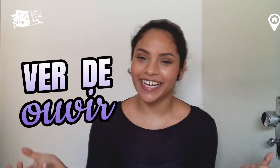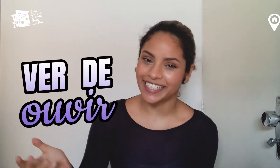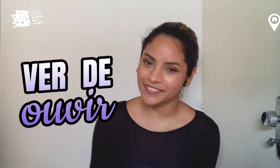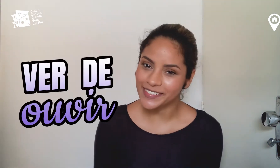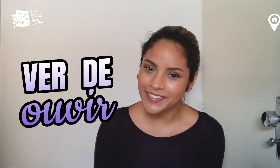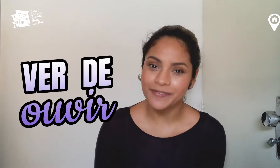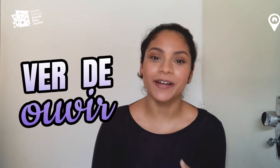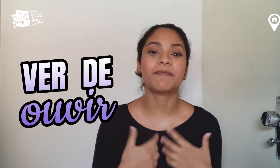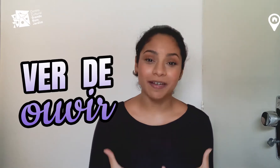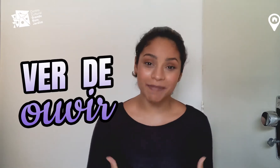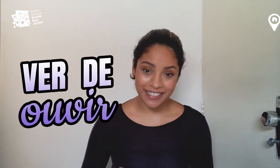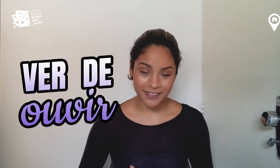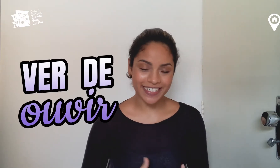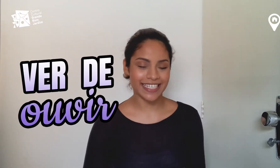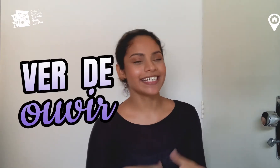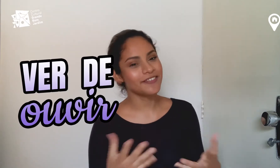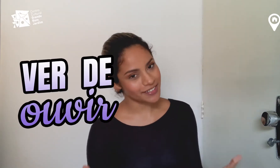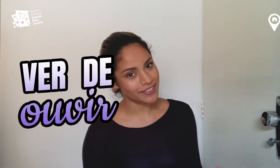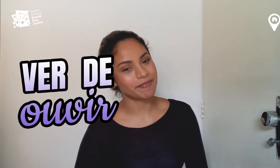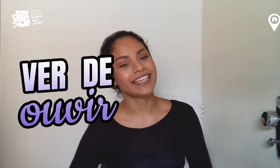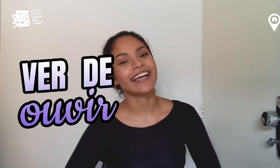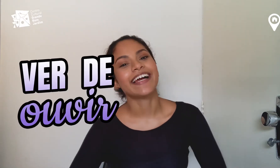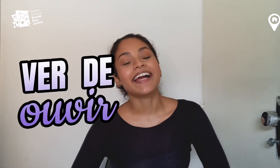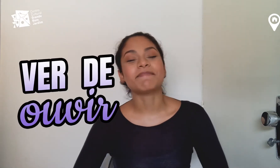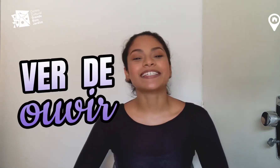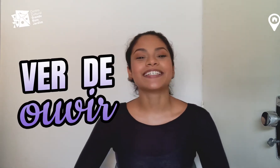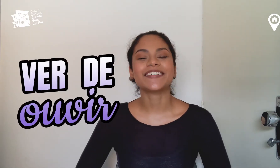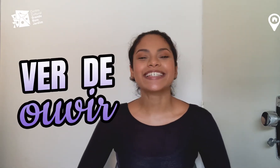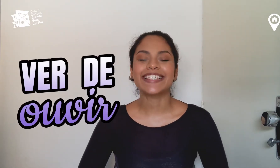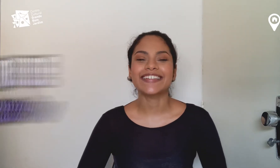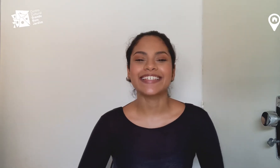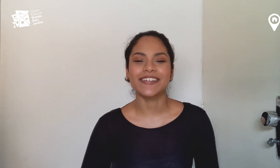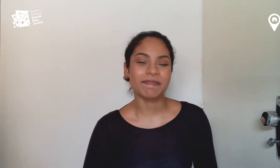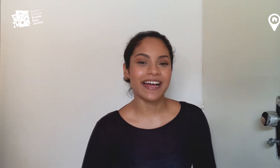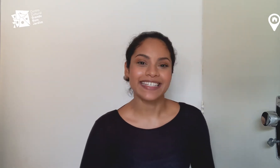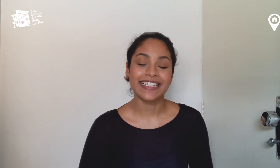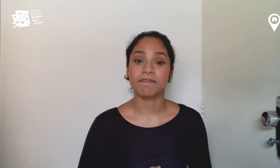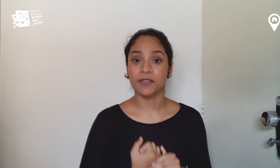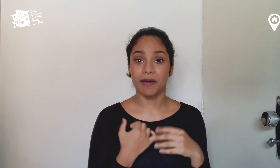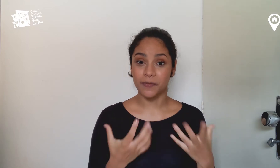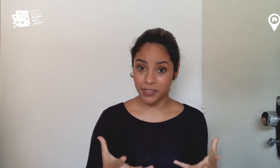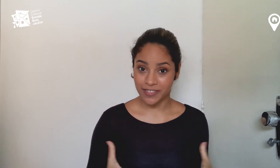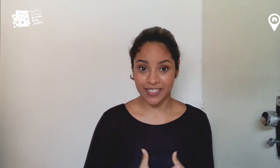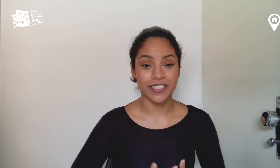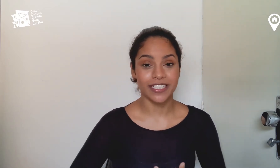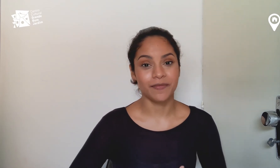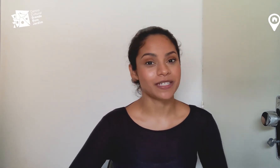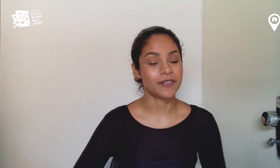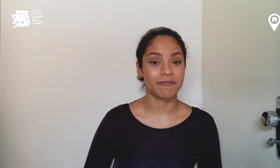Caetano Veloso. É uma música bastante conhecida e o cantor também é bastante conhecido nesse nosso país. Eu espero muito que vocês gostem, é uma música muito